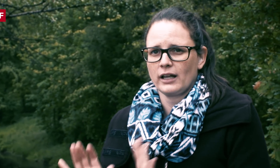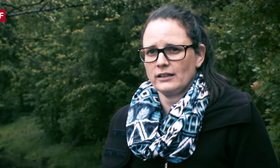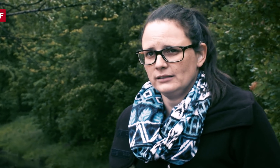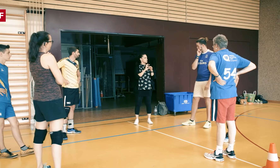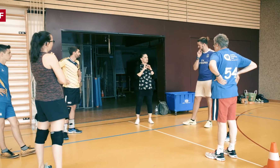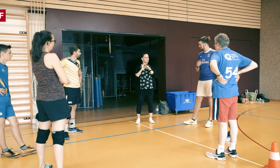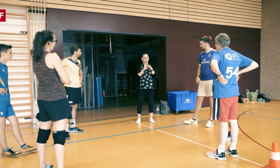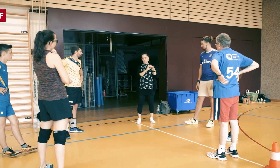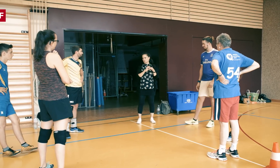Schüchtern.